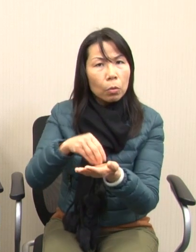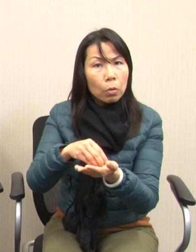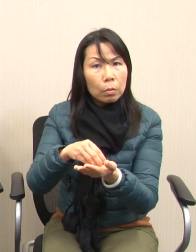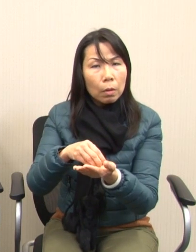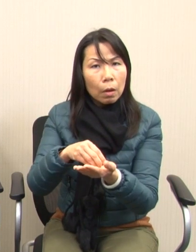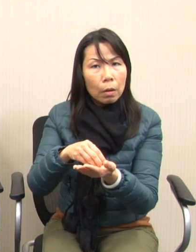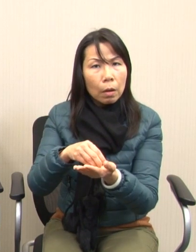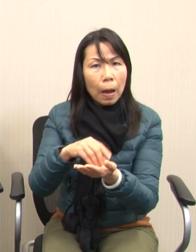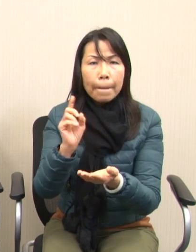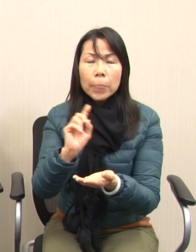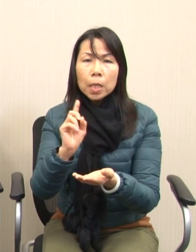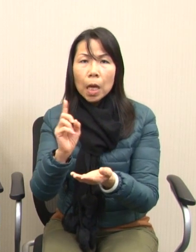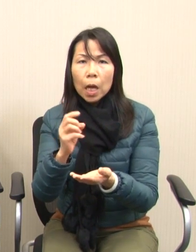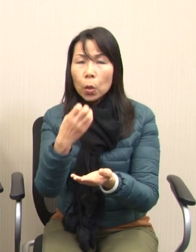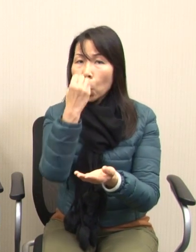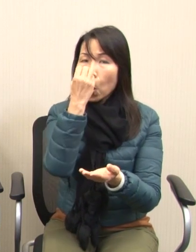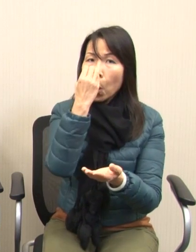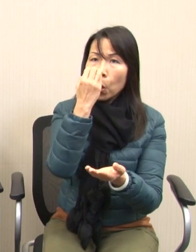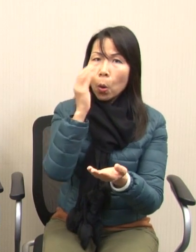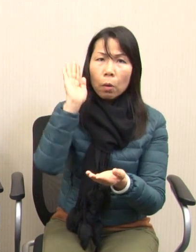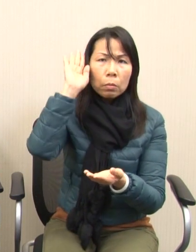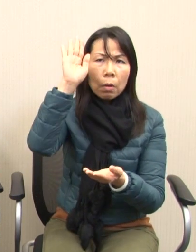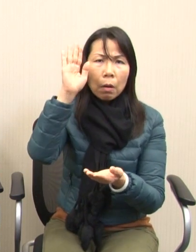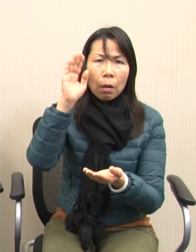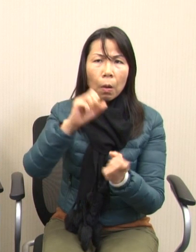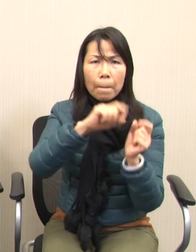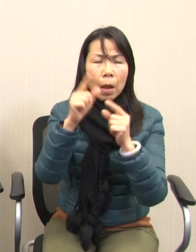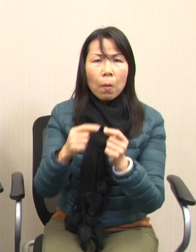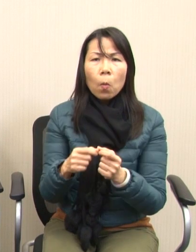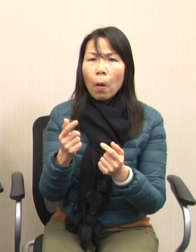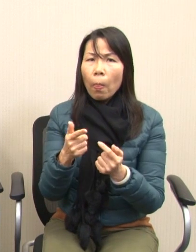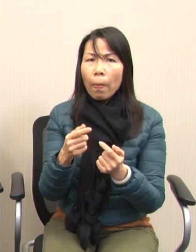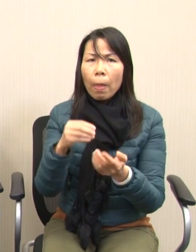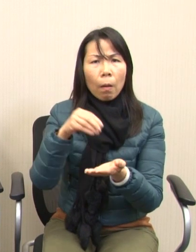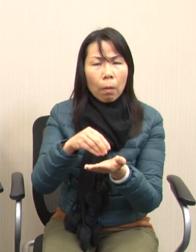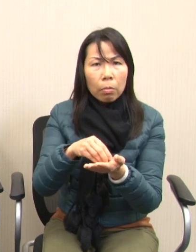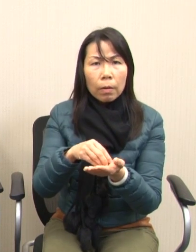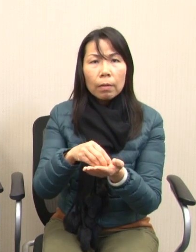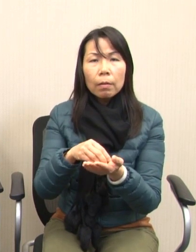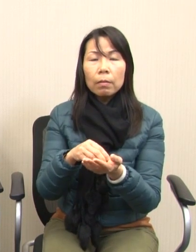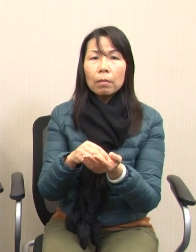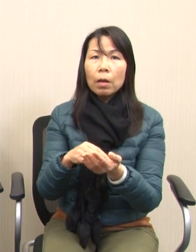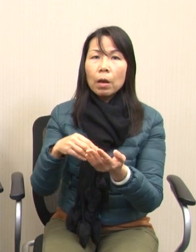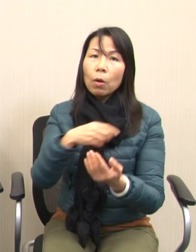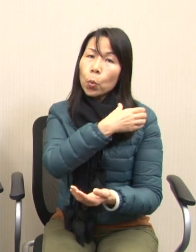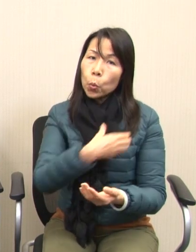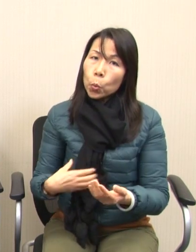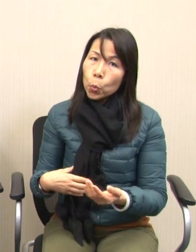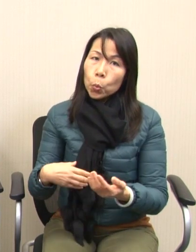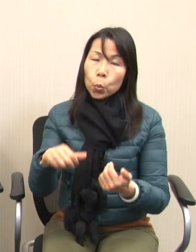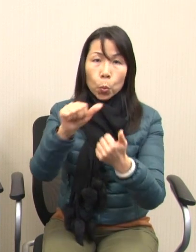影響香港未來五年嘅命運，甚至可以咁講，就係話你依個選委，你嘅決定究